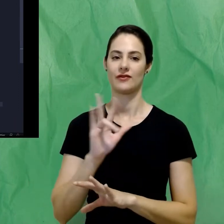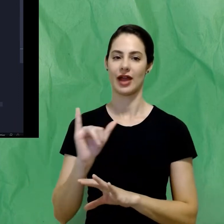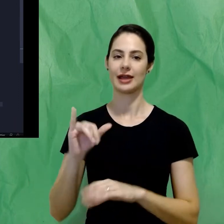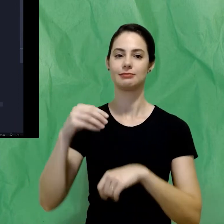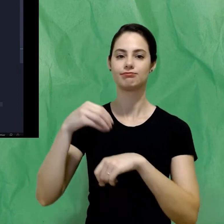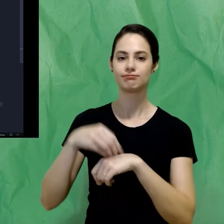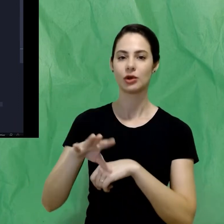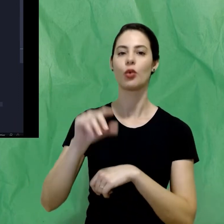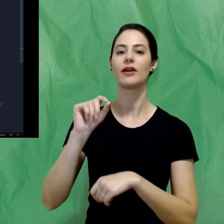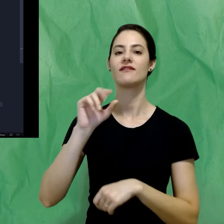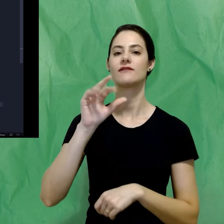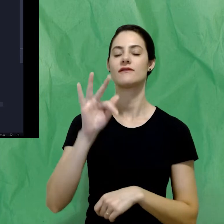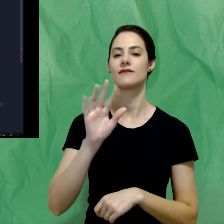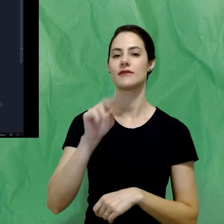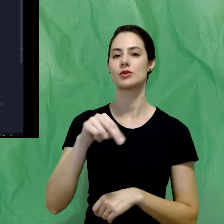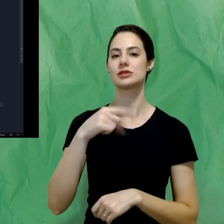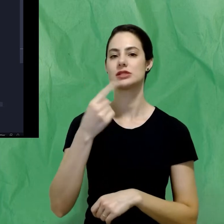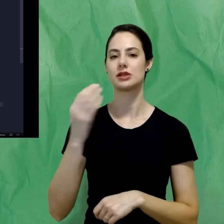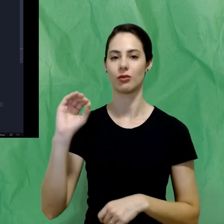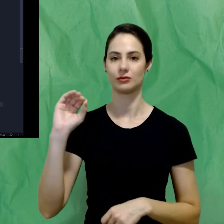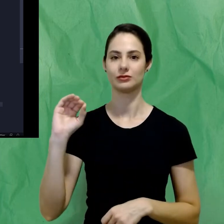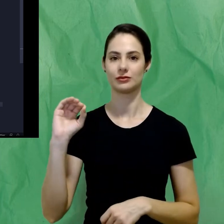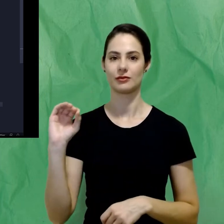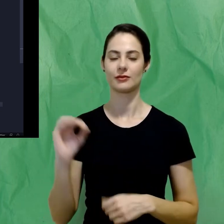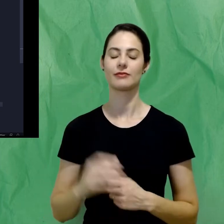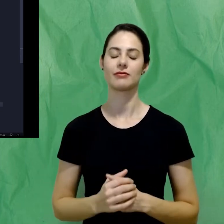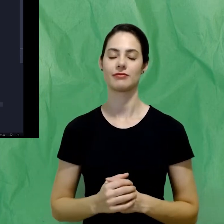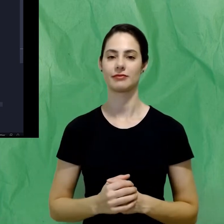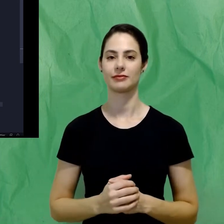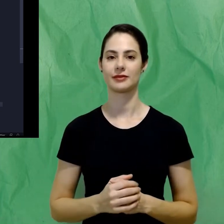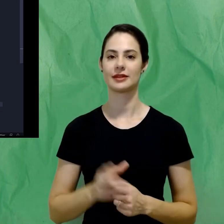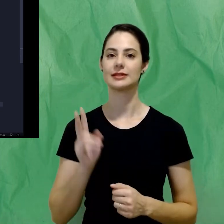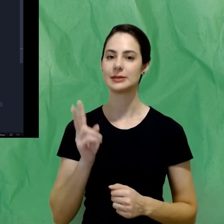para ele uma função. Essa função ela é chamada toda